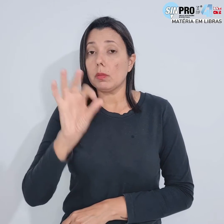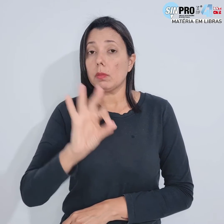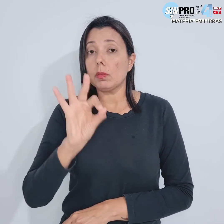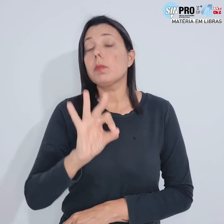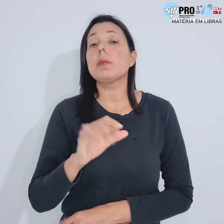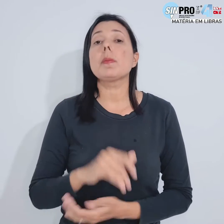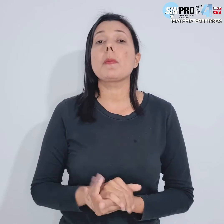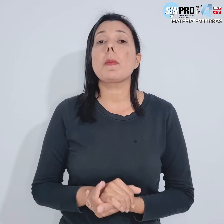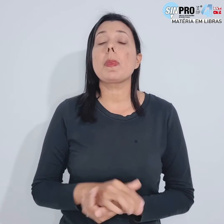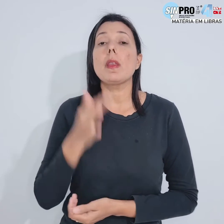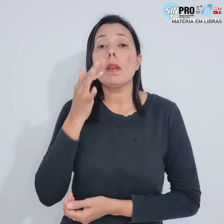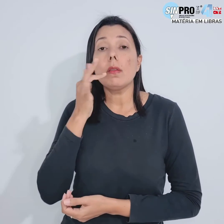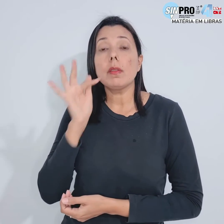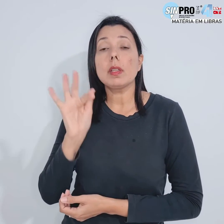28,8%, França,